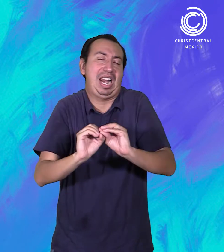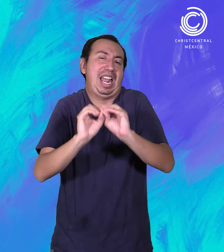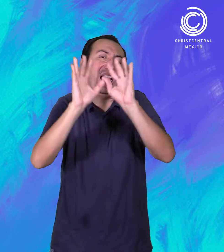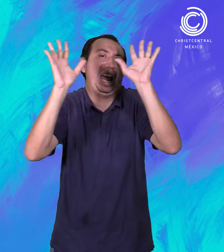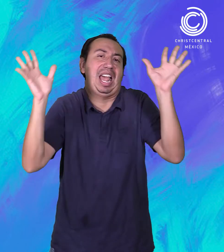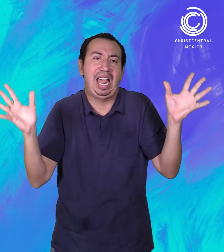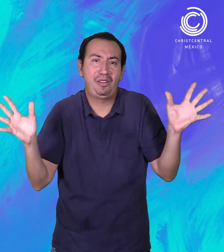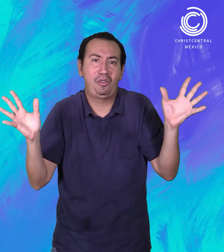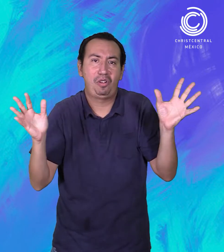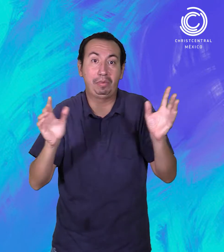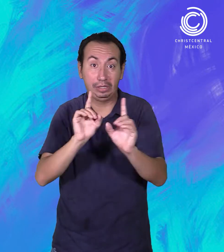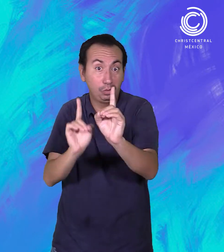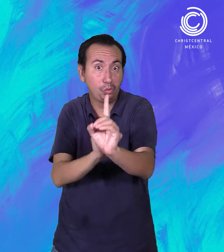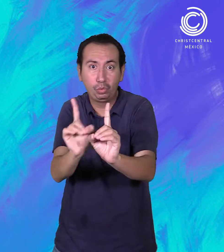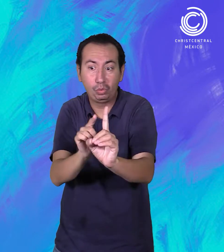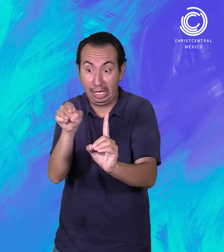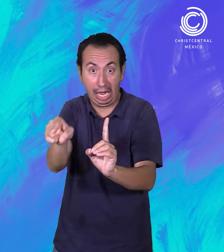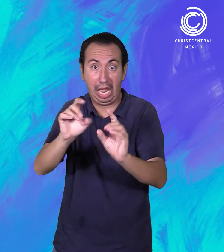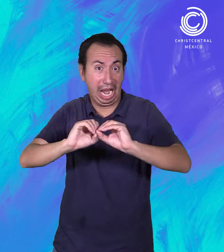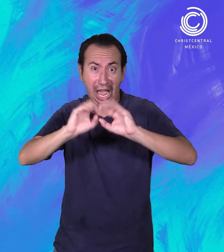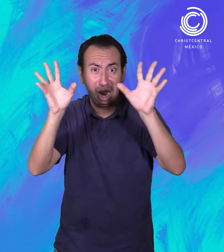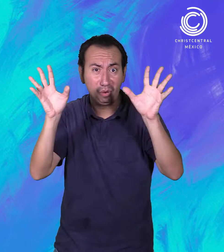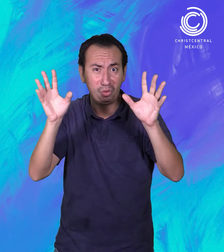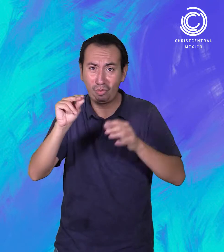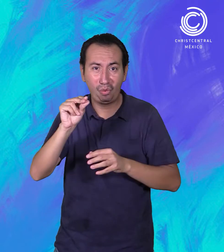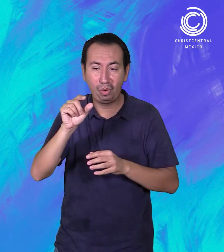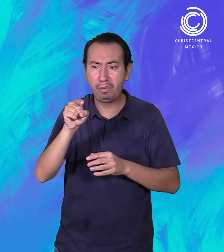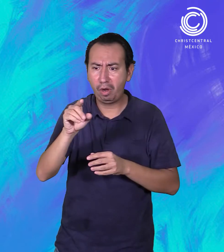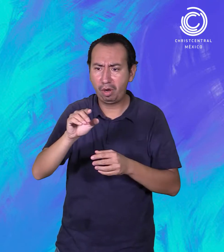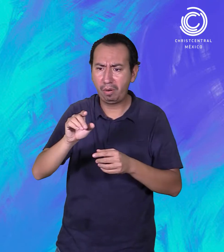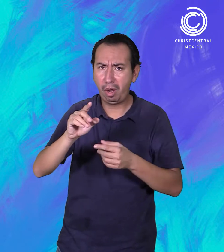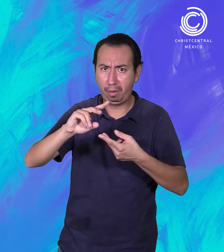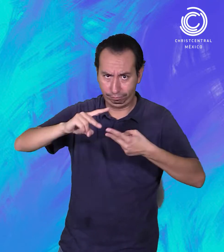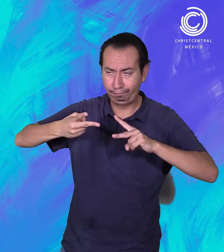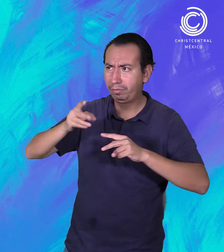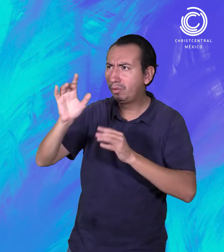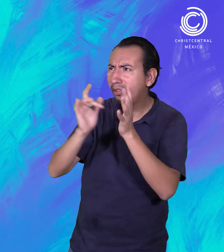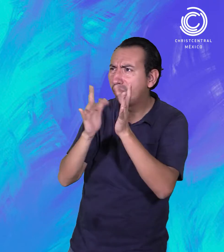no lo tienen claro los discípulos. Como, ¿por qué te tendrías que ir?